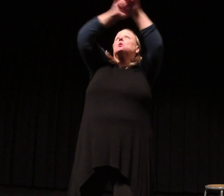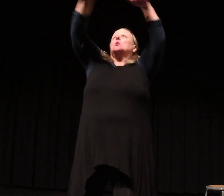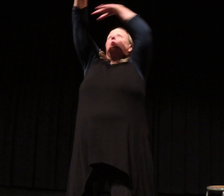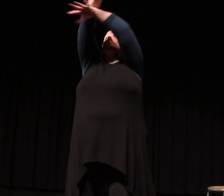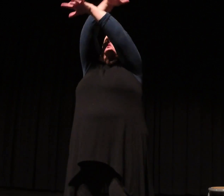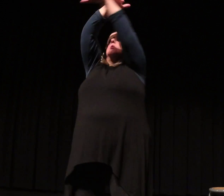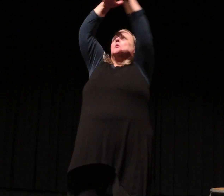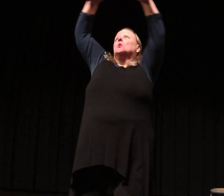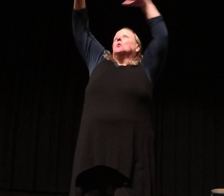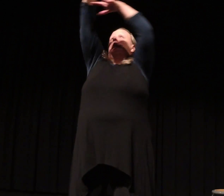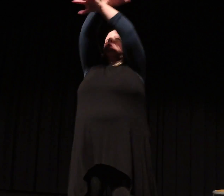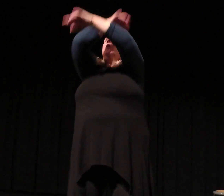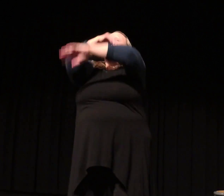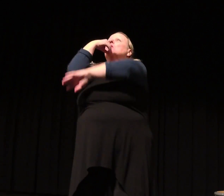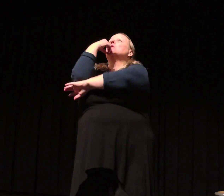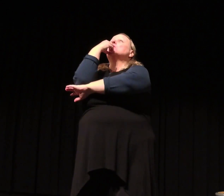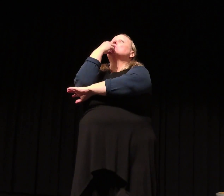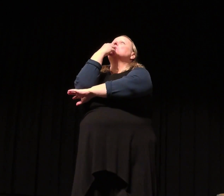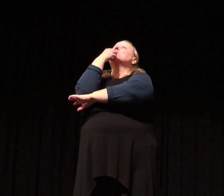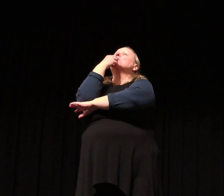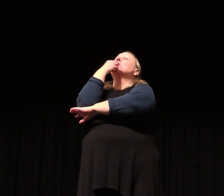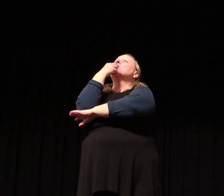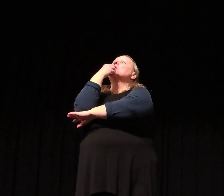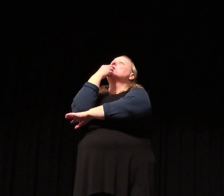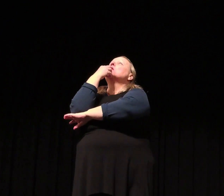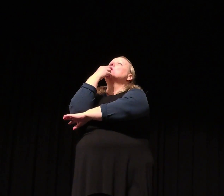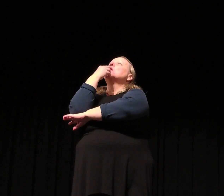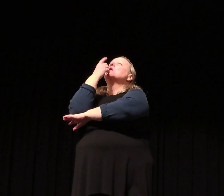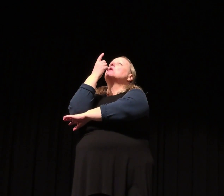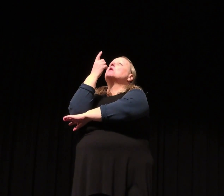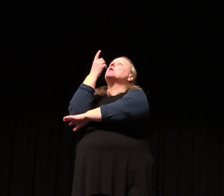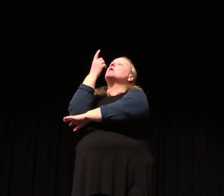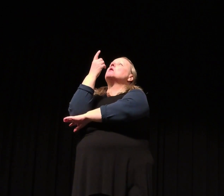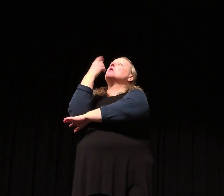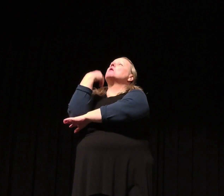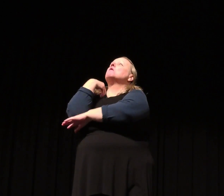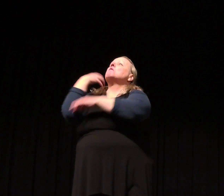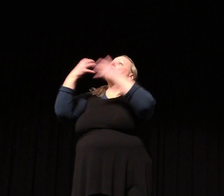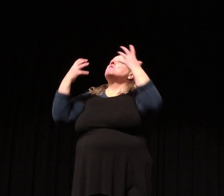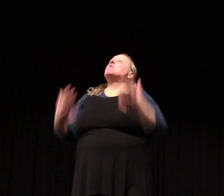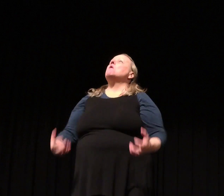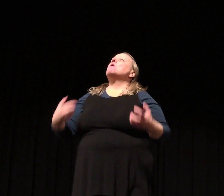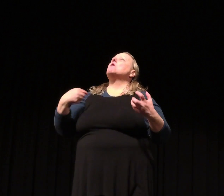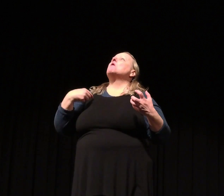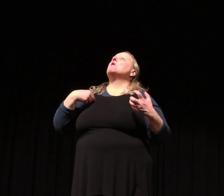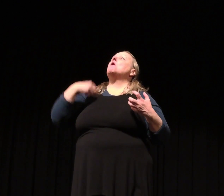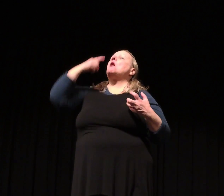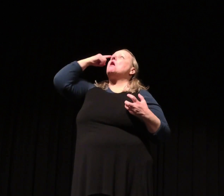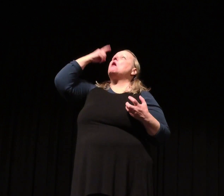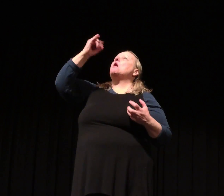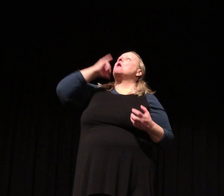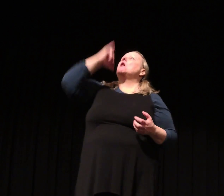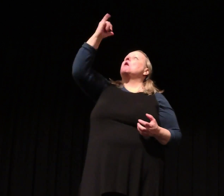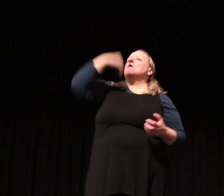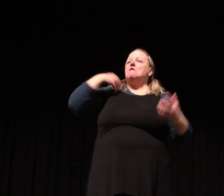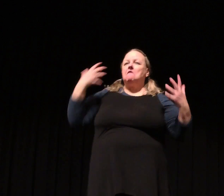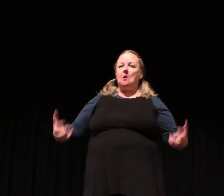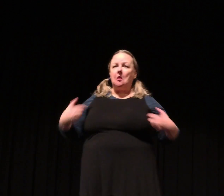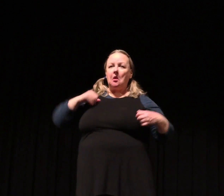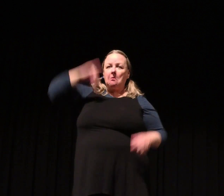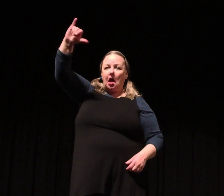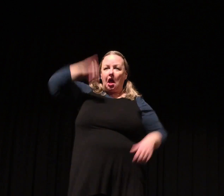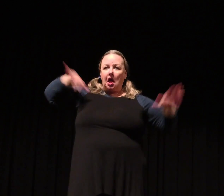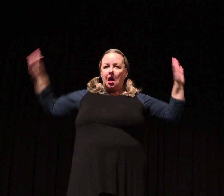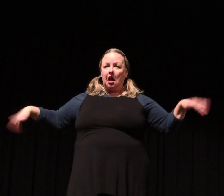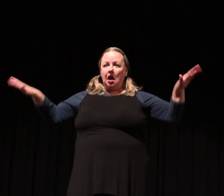là, elle aperçoit un oiseau, un envolé d'oiseaux. Elle se mit à les regarder. Et elle s'est dit, « Ah,